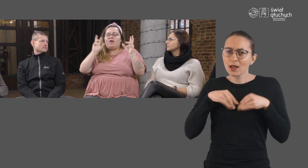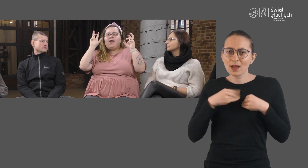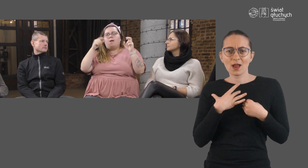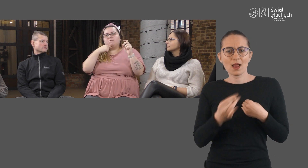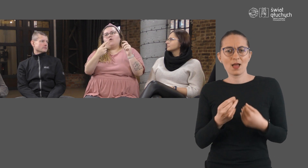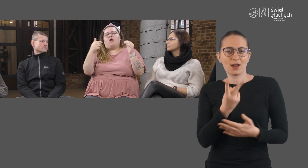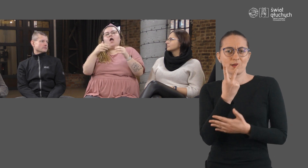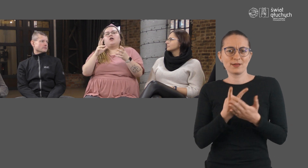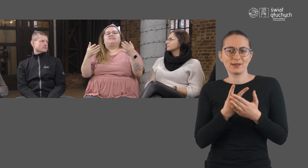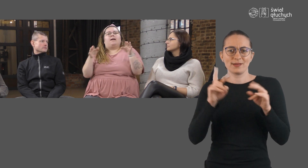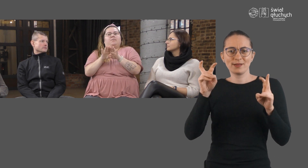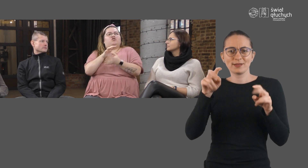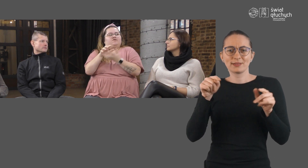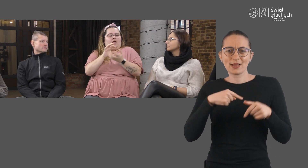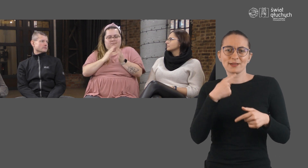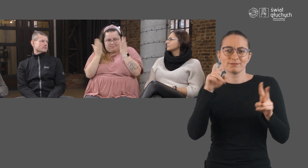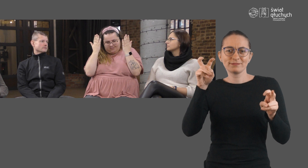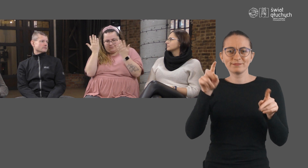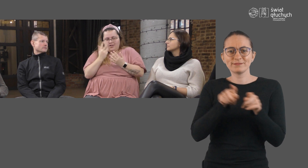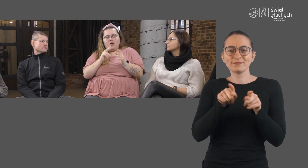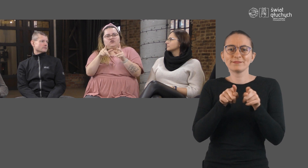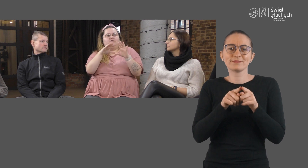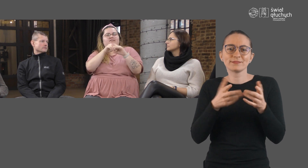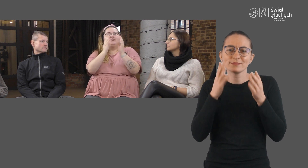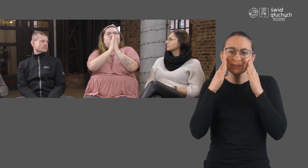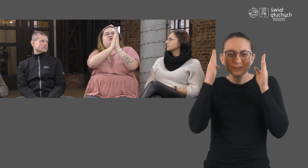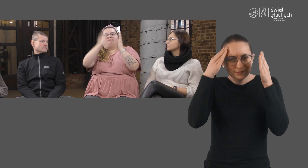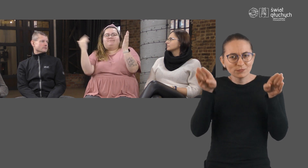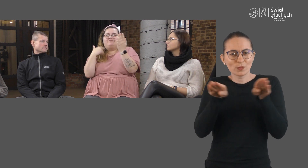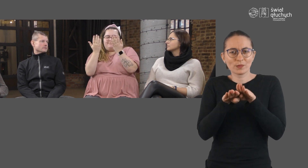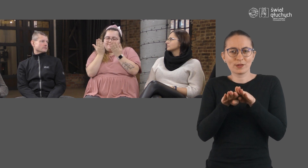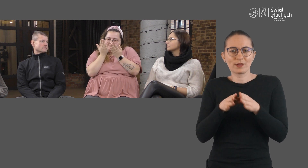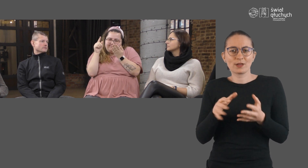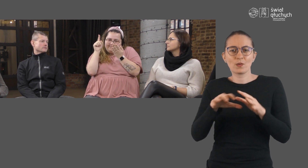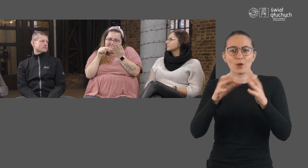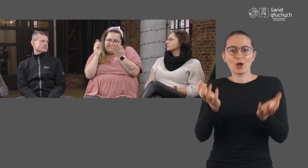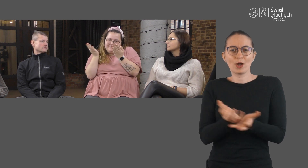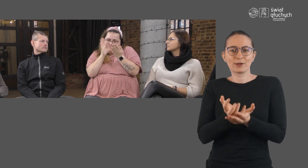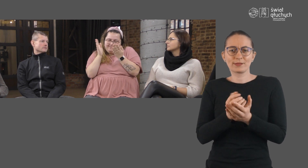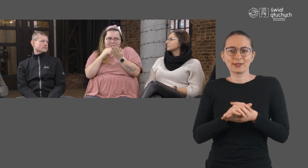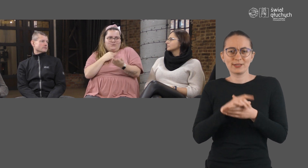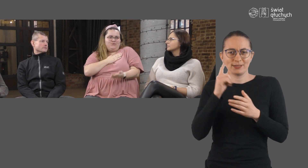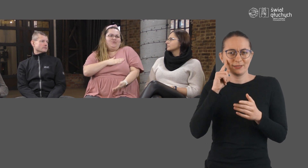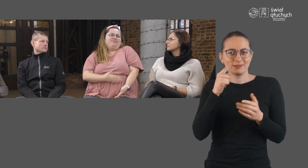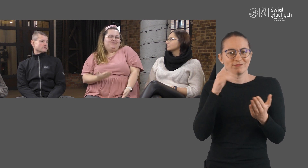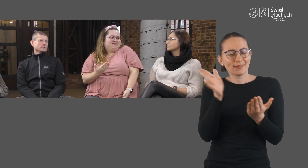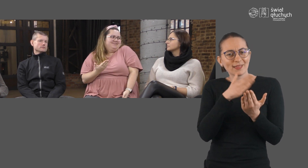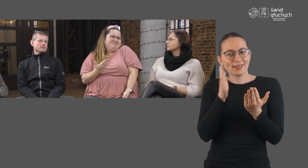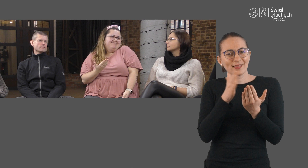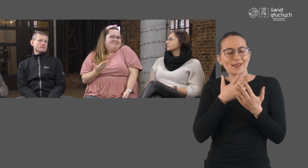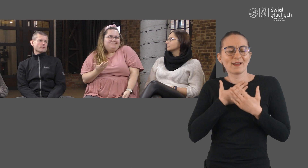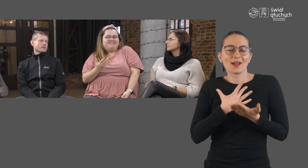czasie wolnym, no mogę powiedzieć, że to jest taki mój zamknięty świat, że czytam